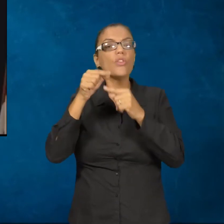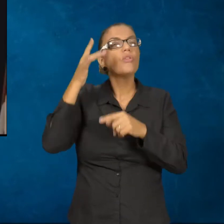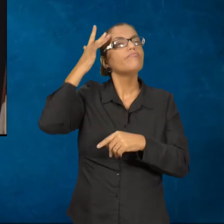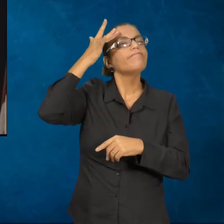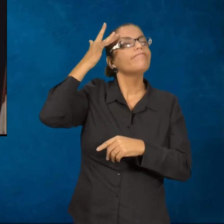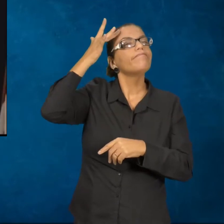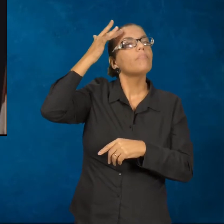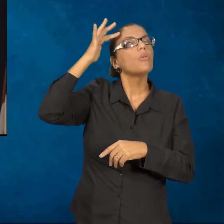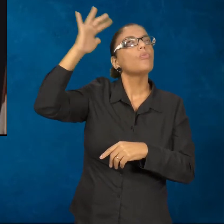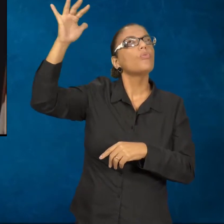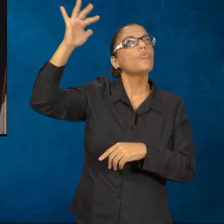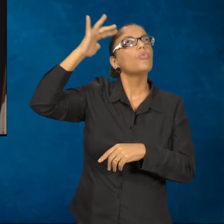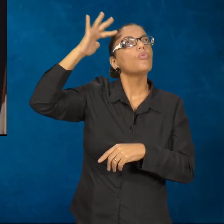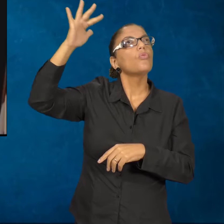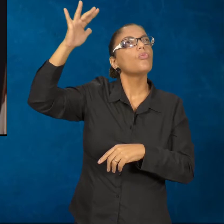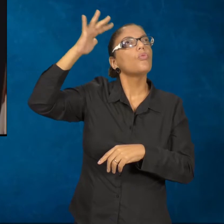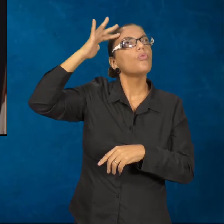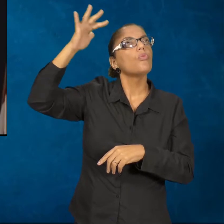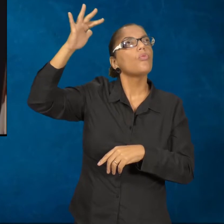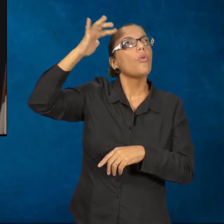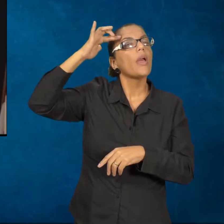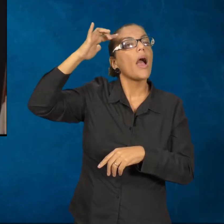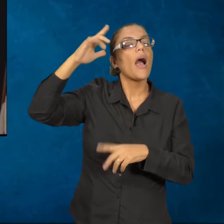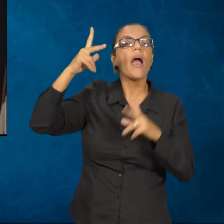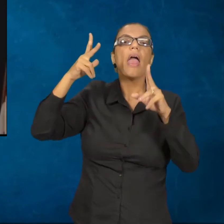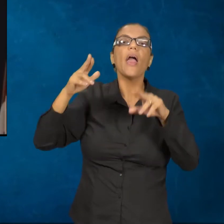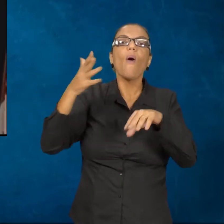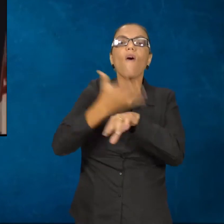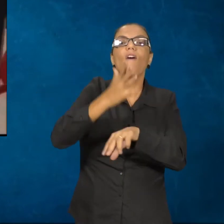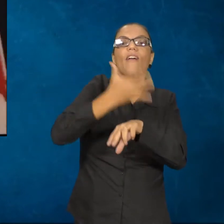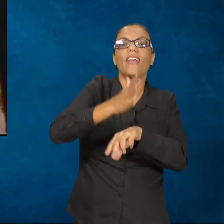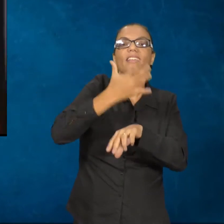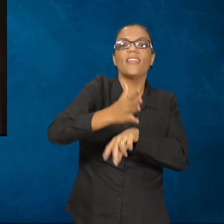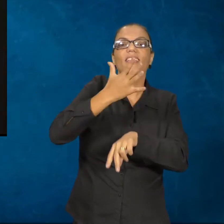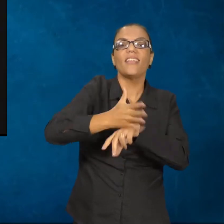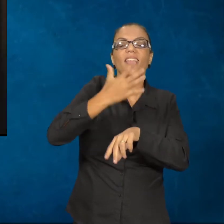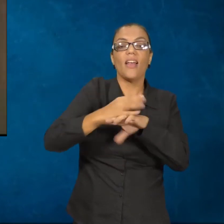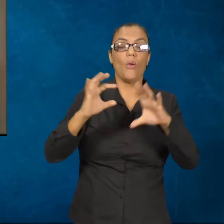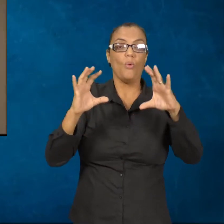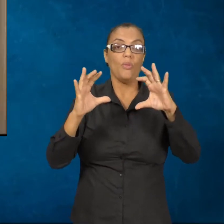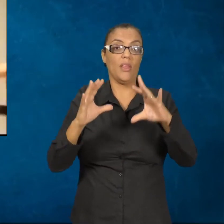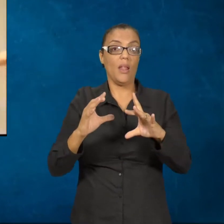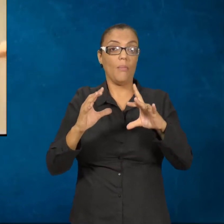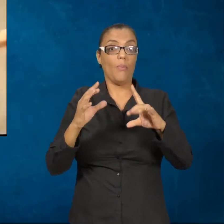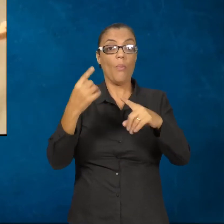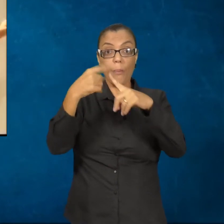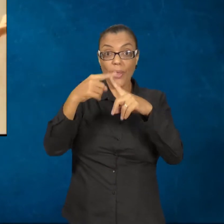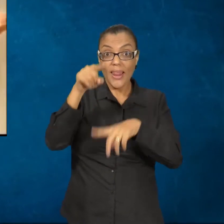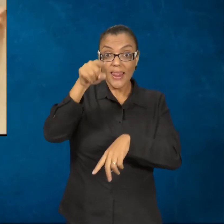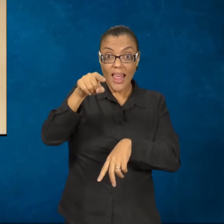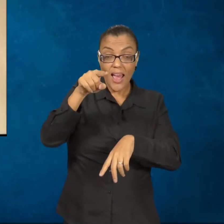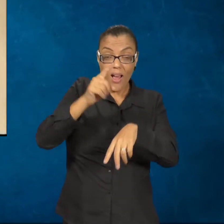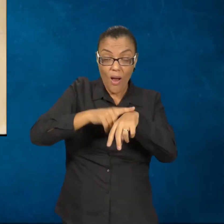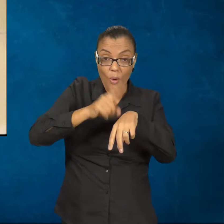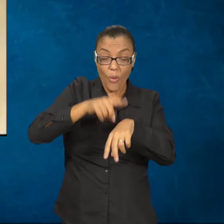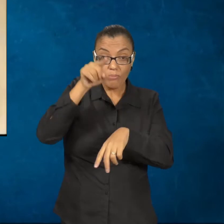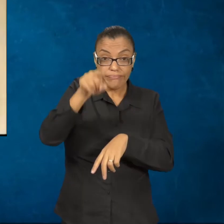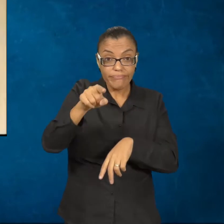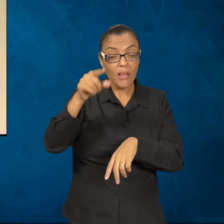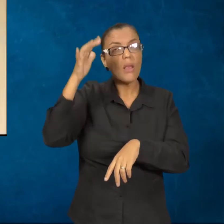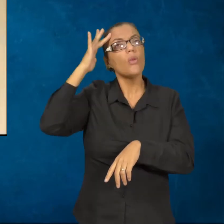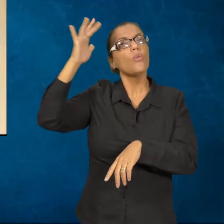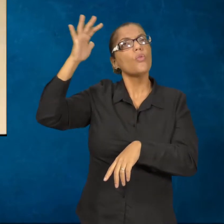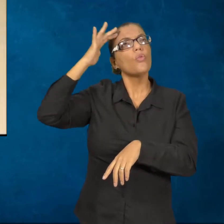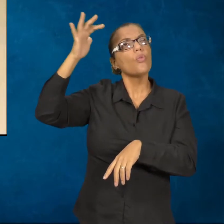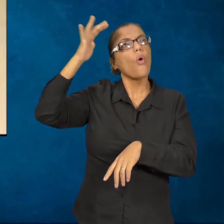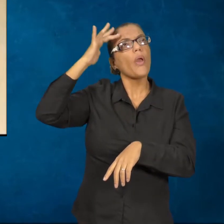fundamental. E você sonha para resetar o cérebro. Porque enquanto você está sonhando, é o momento no qual você